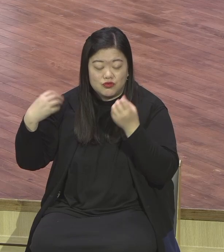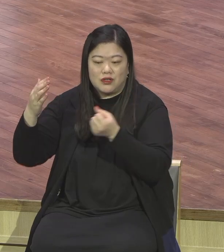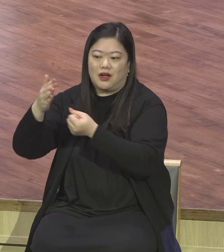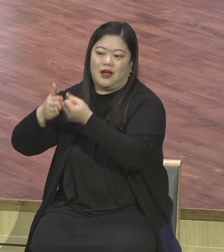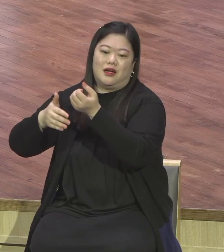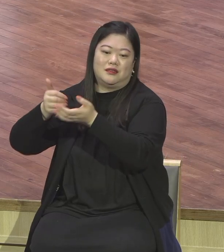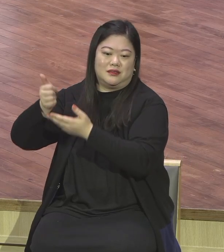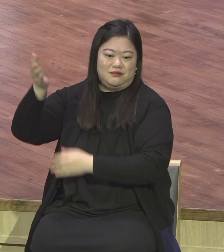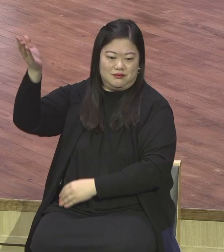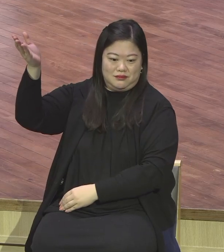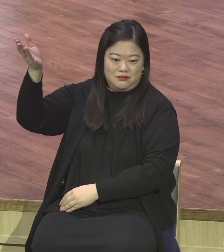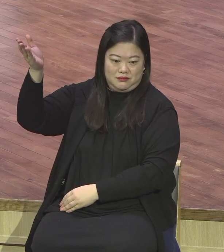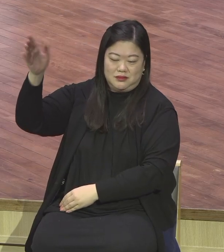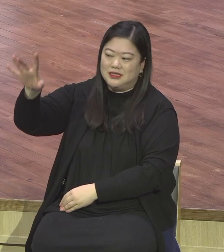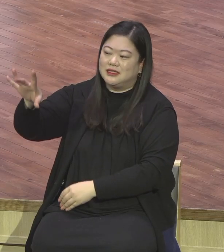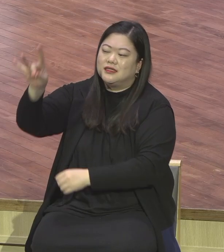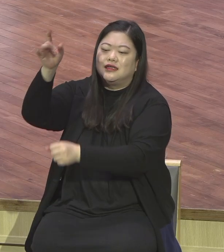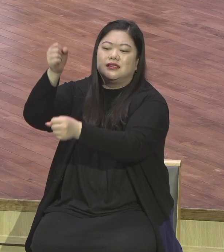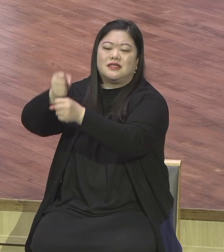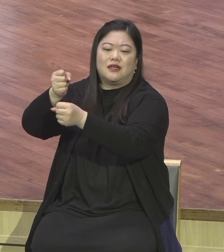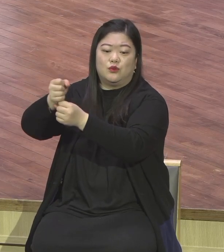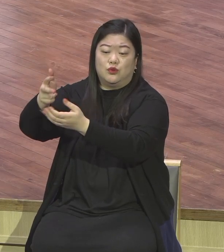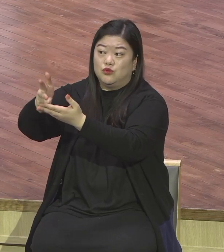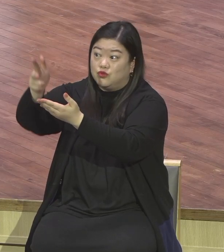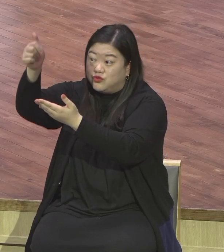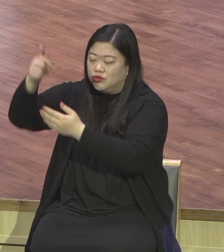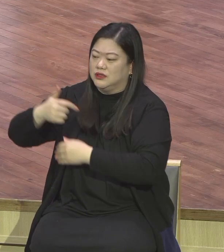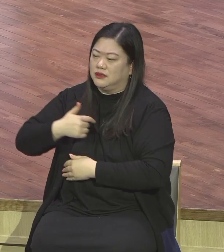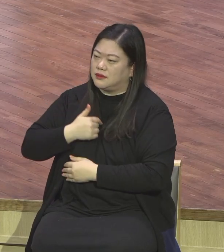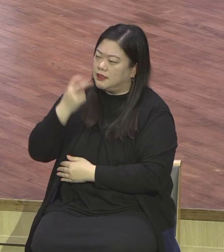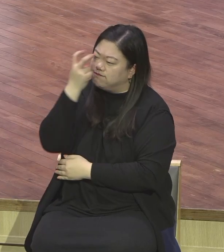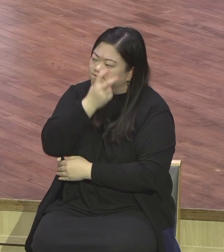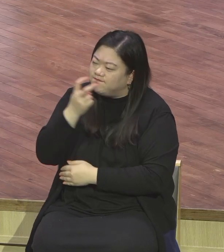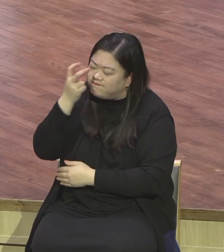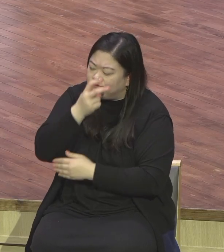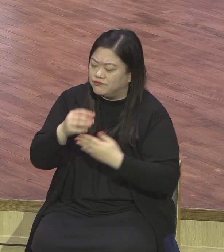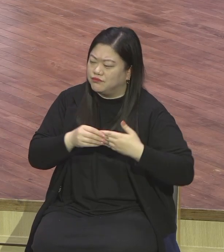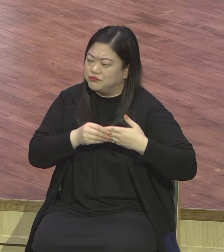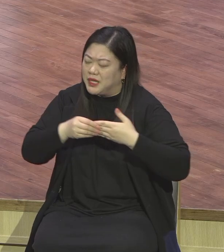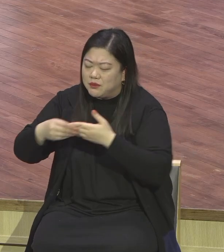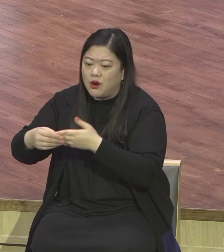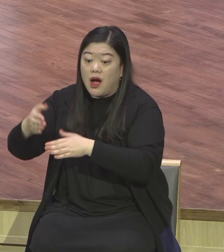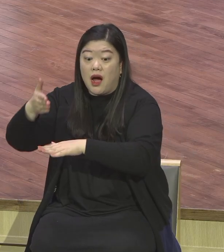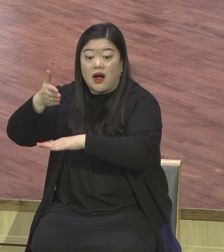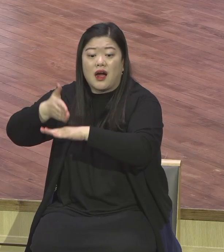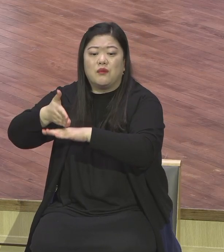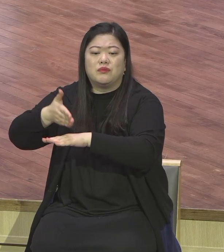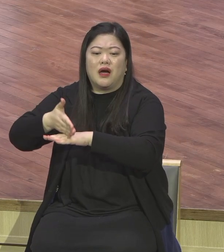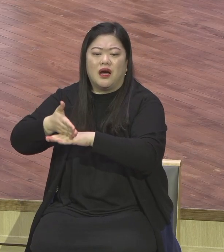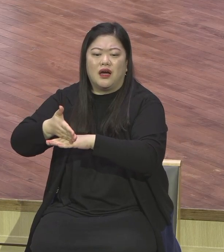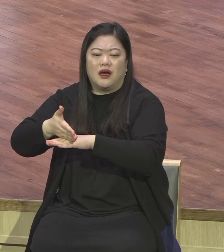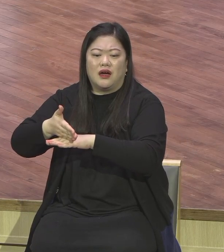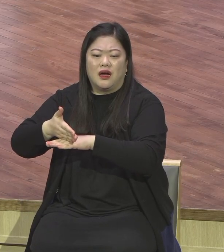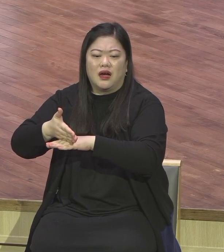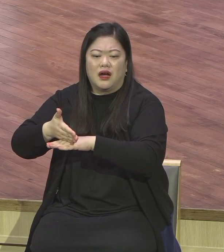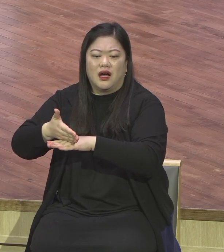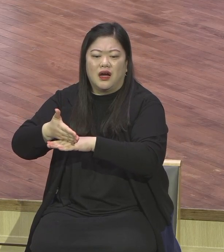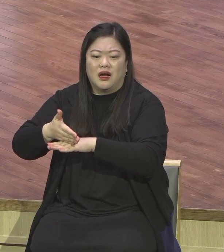다스리시는 창조주 하나님 앞에 감사의 삶을 모여 놓치지 말라